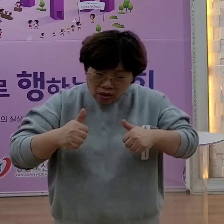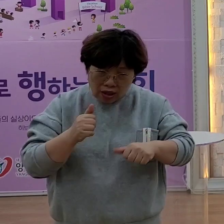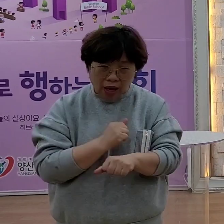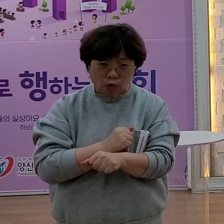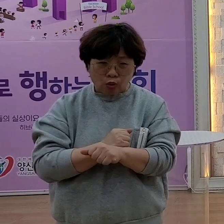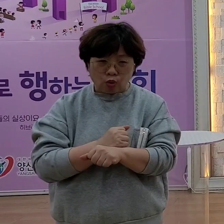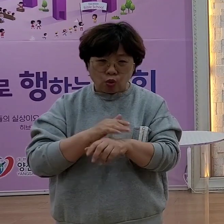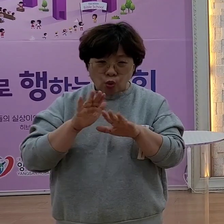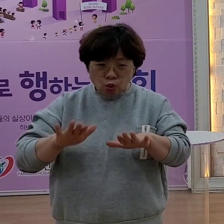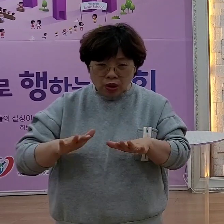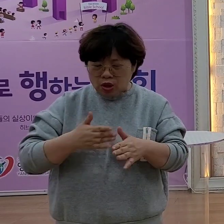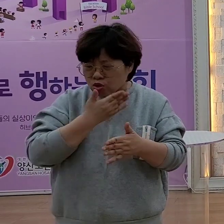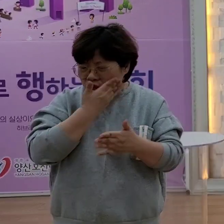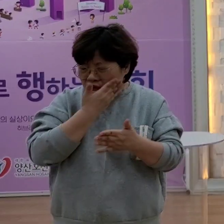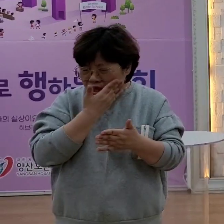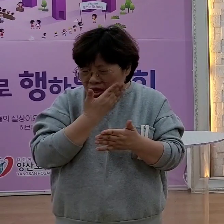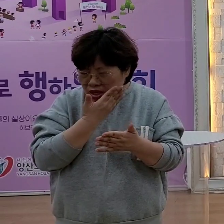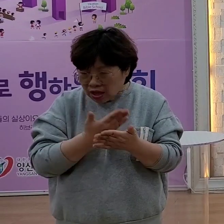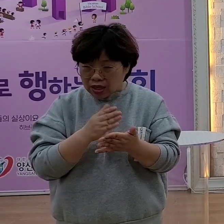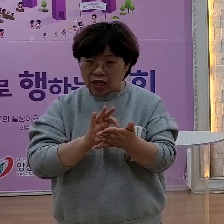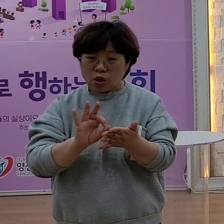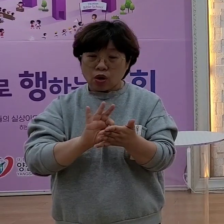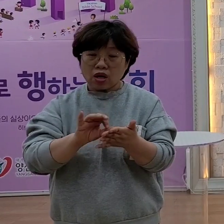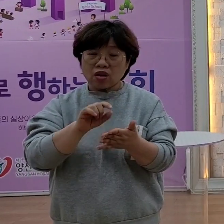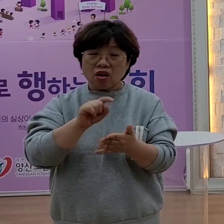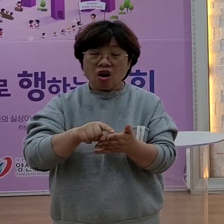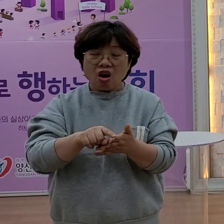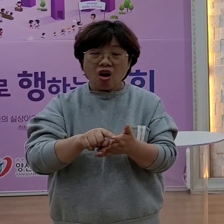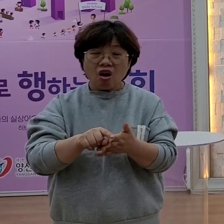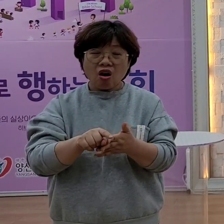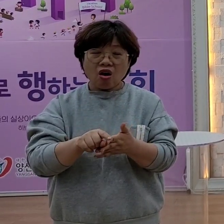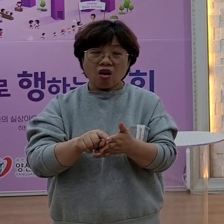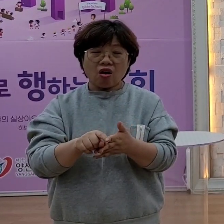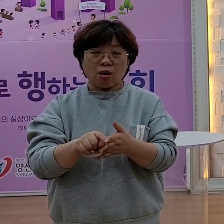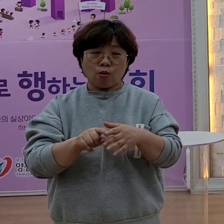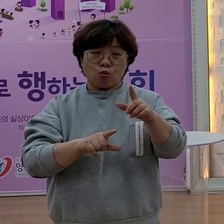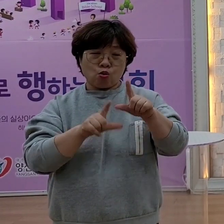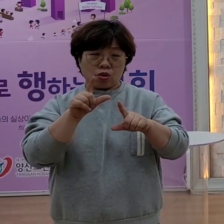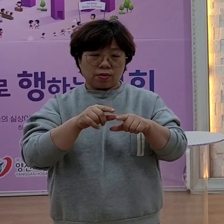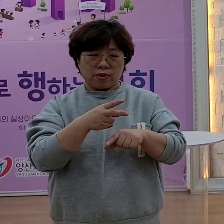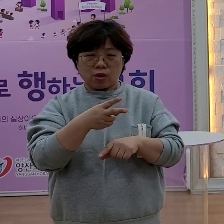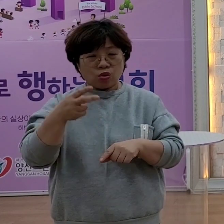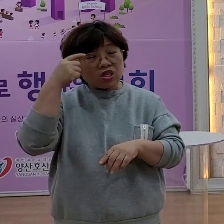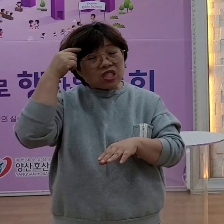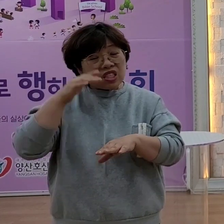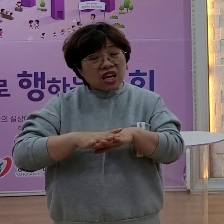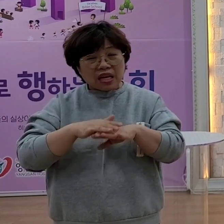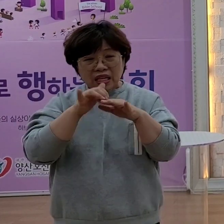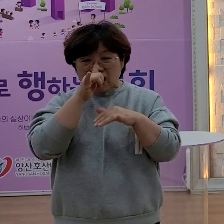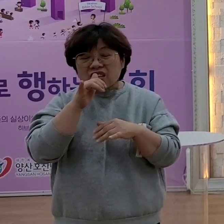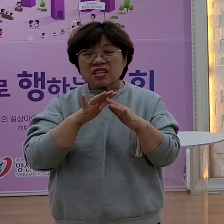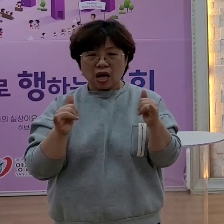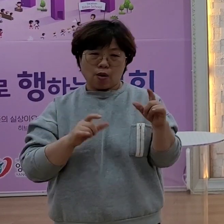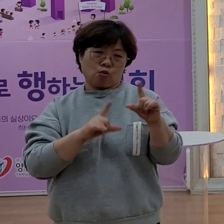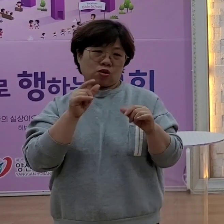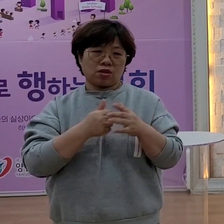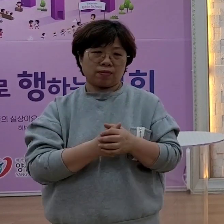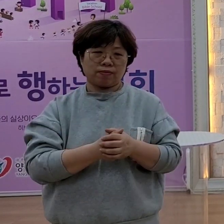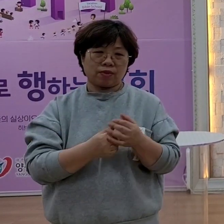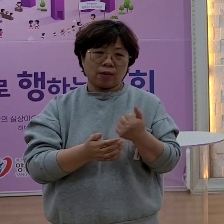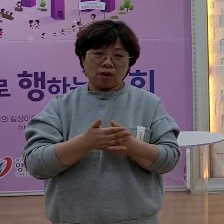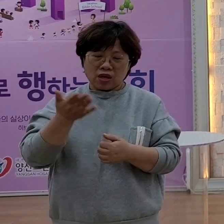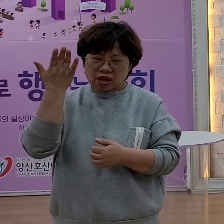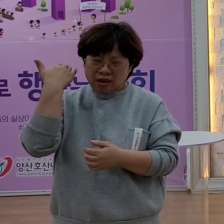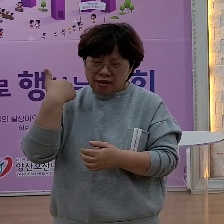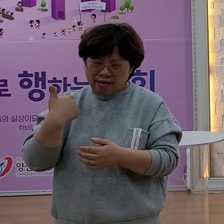오늘을 어떻게 만들어낼 것인가, 이게 바로 지혜로운 사람의 모습이다라는 것이죠. 그래서 할 수만 있다면 우리가 옛날